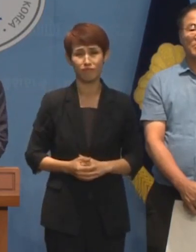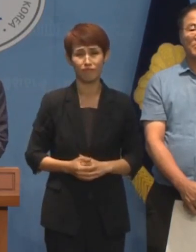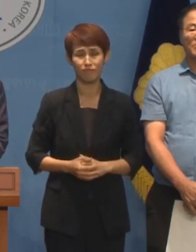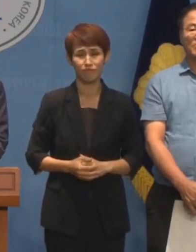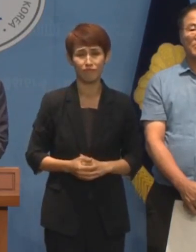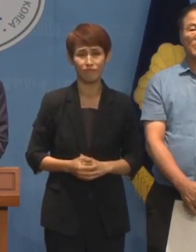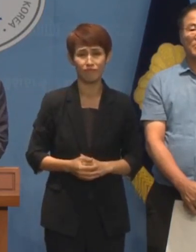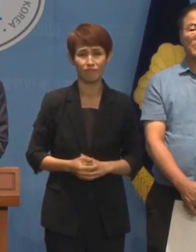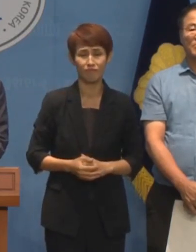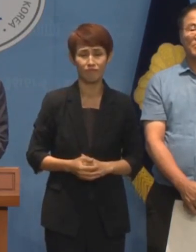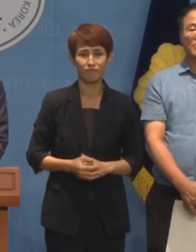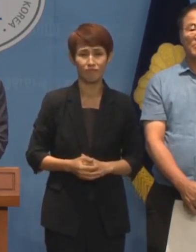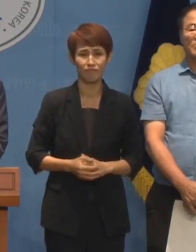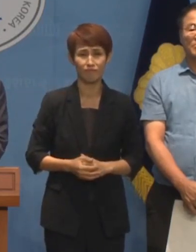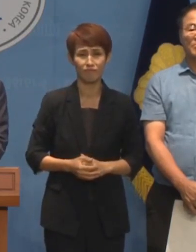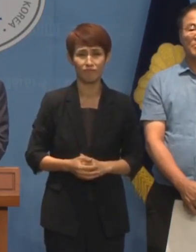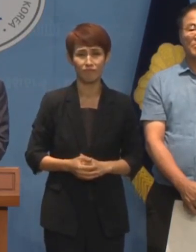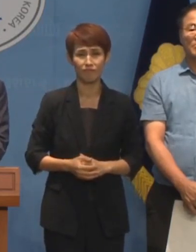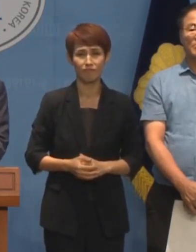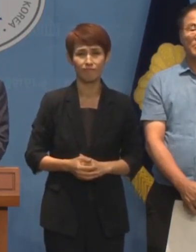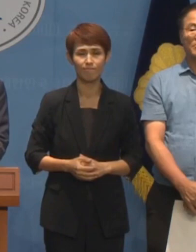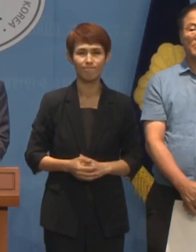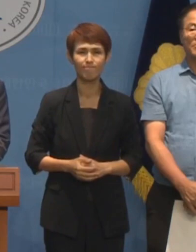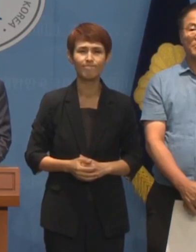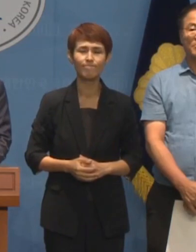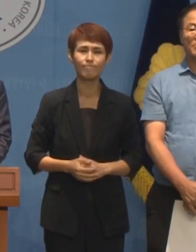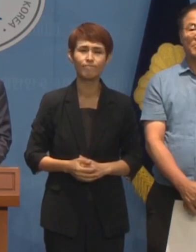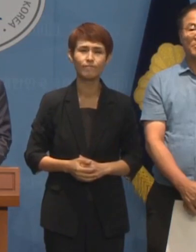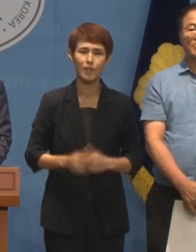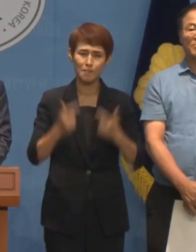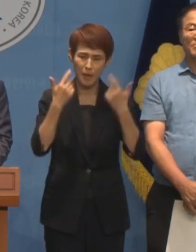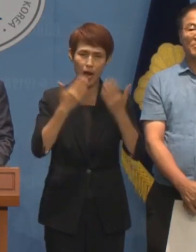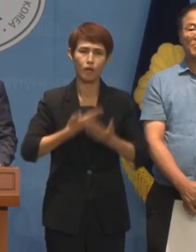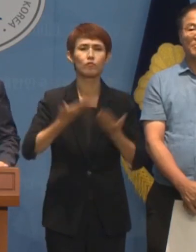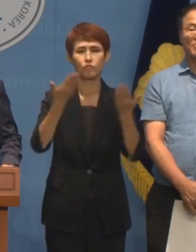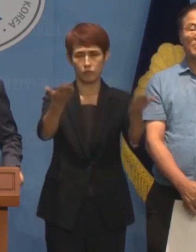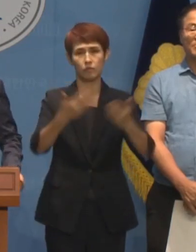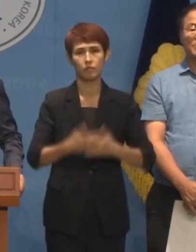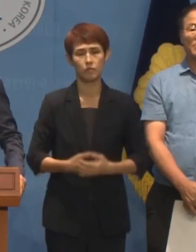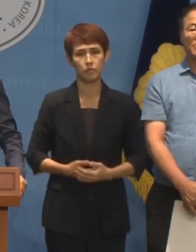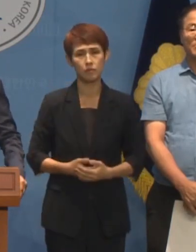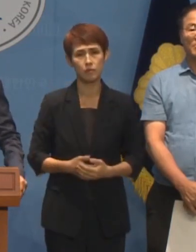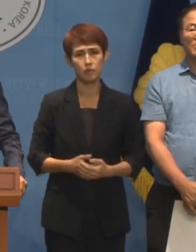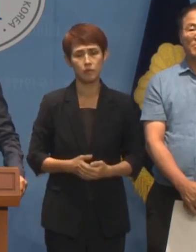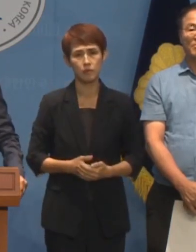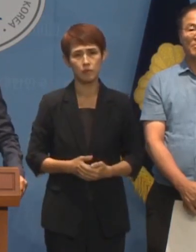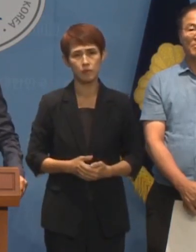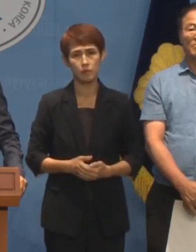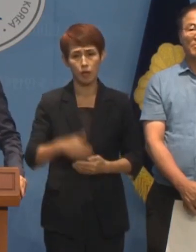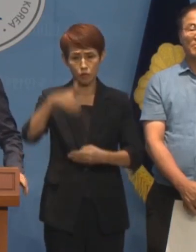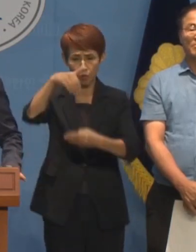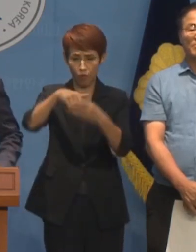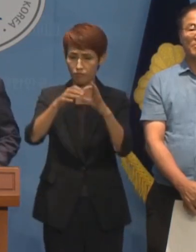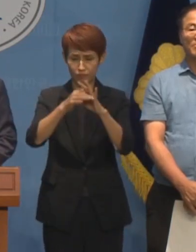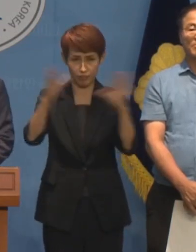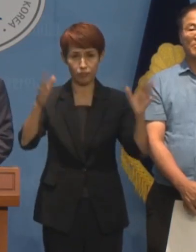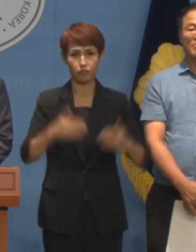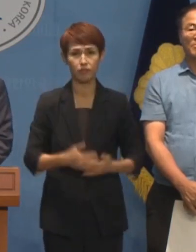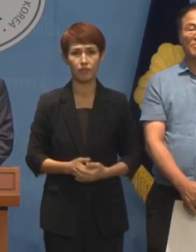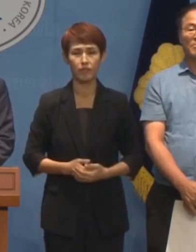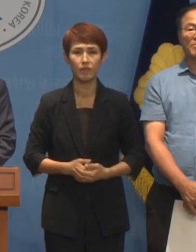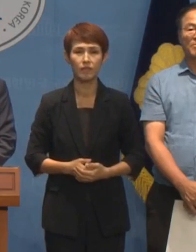것은 결코 아닙니다. 분명히 저는 말씀을 드립니다. 그리고 제가 유세